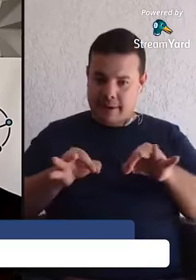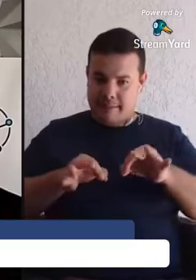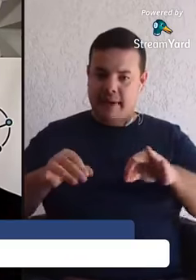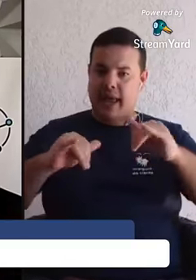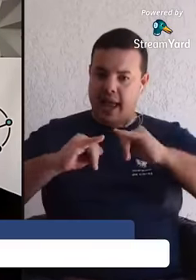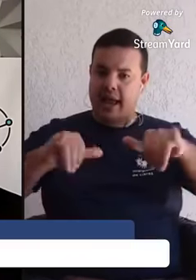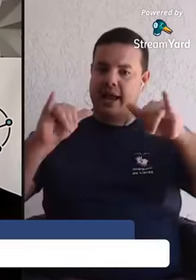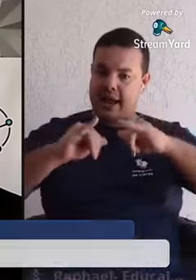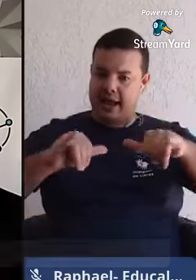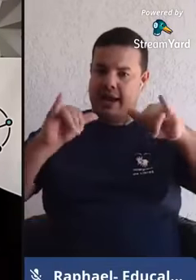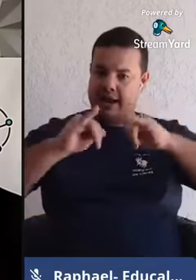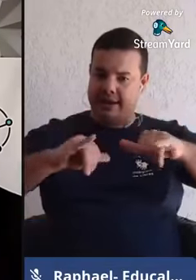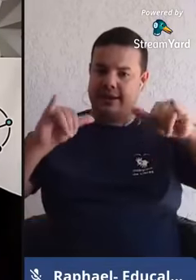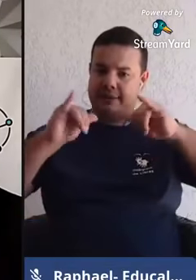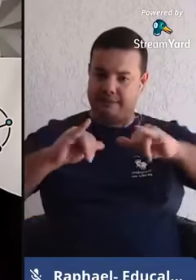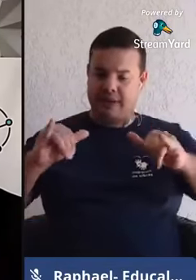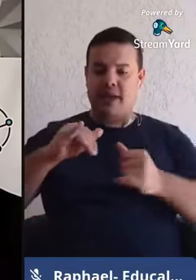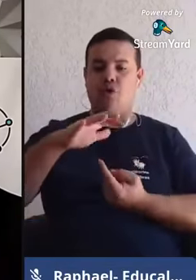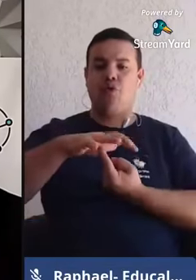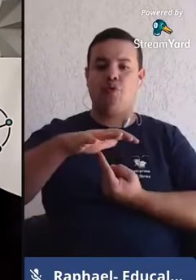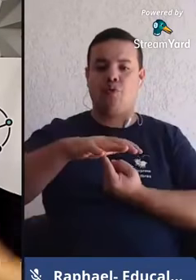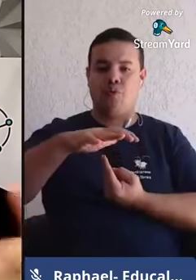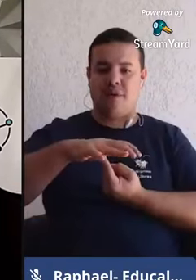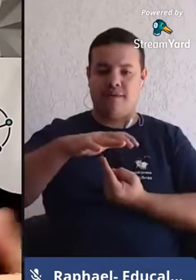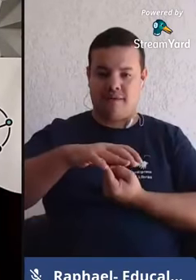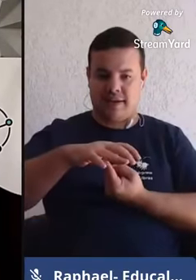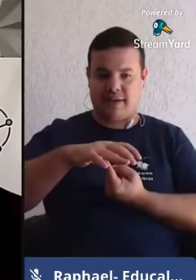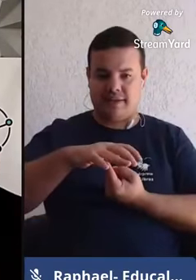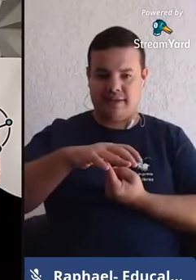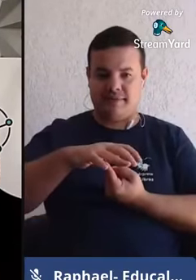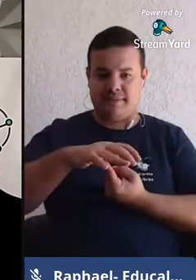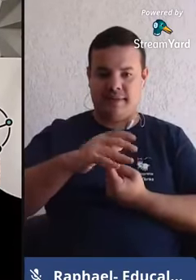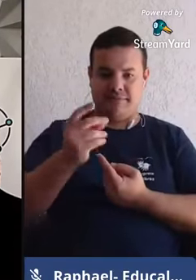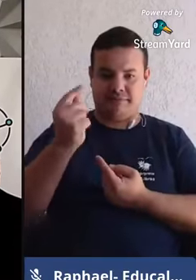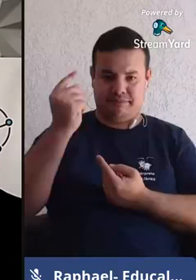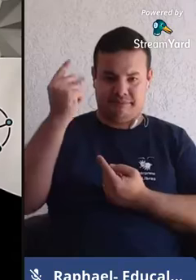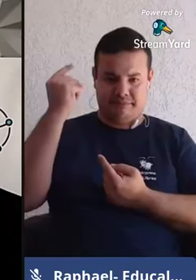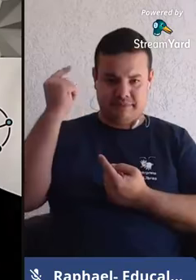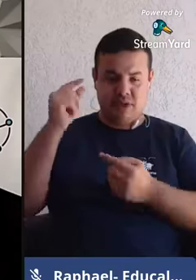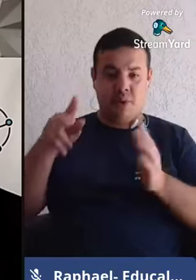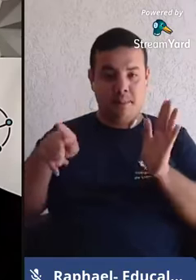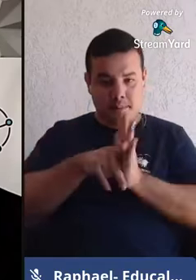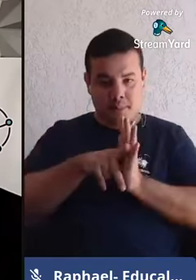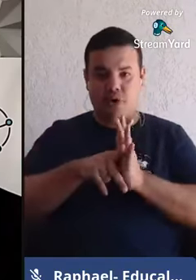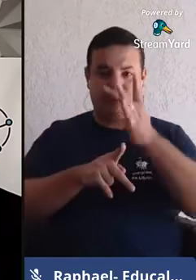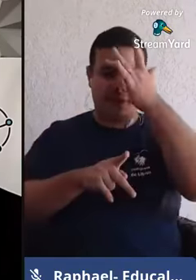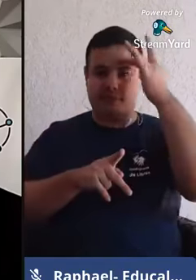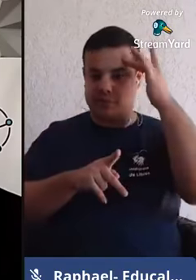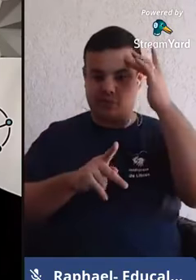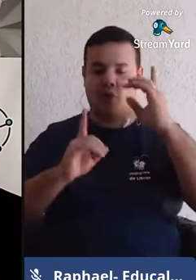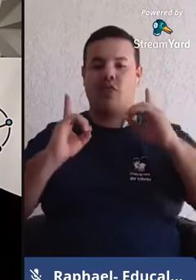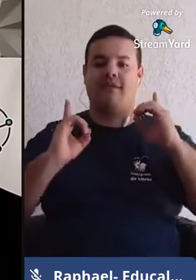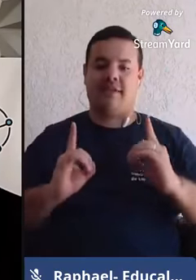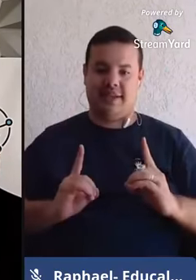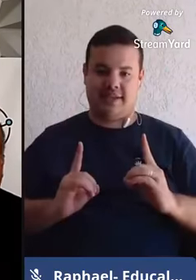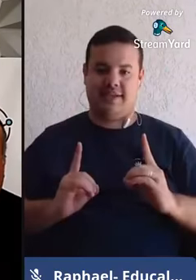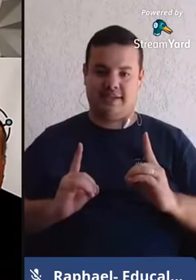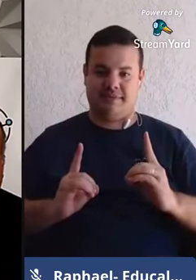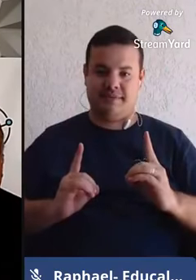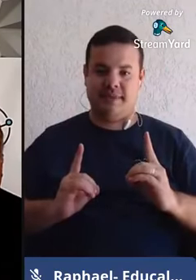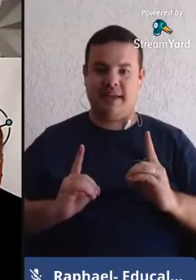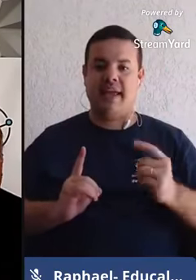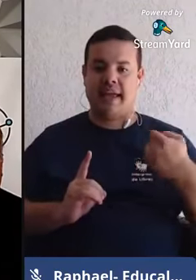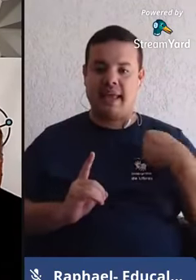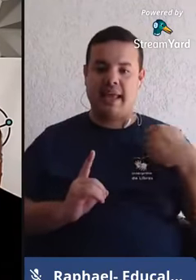campanha de uma feira chamada REA 97, voltada para pessoa com deficiência. Naquela ocasião, eu percebi